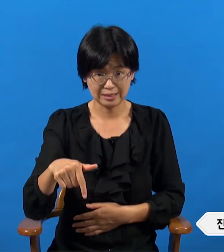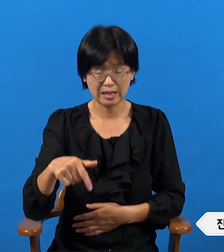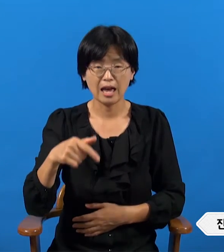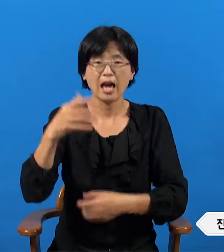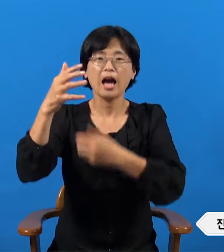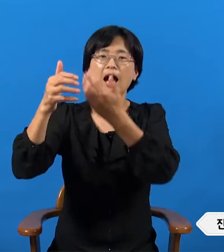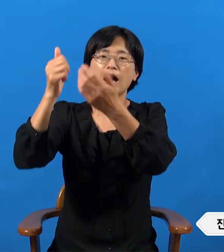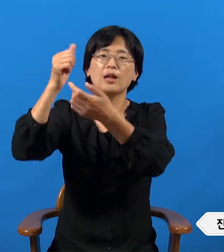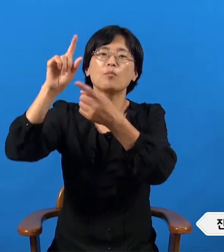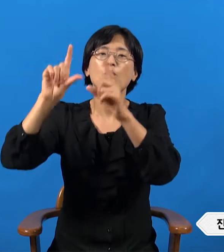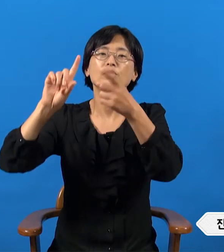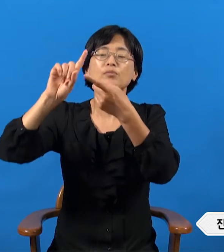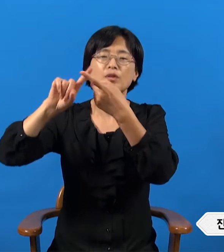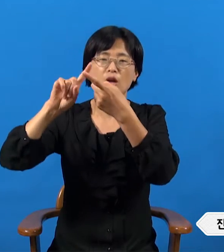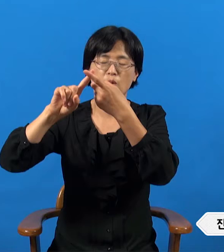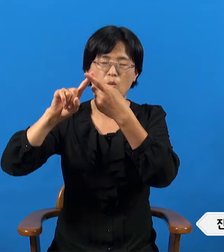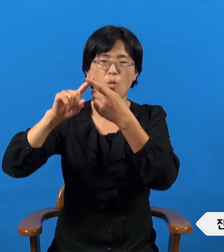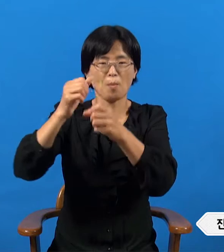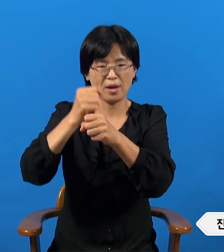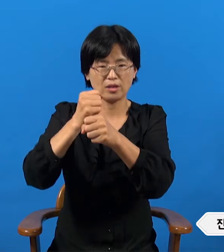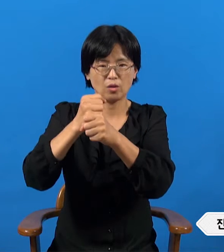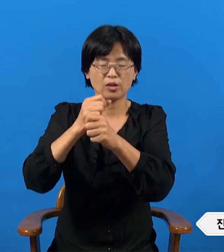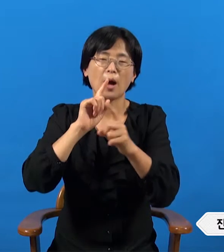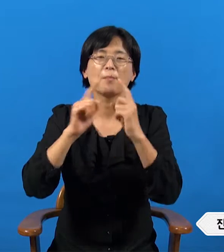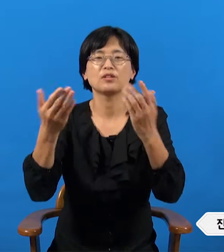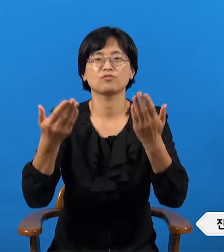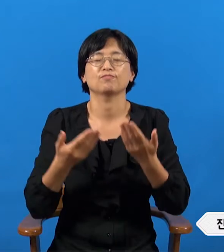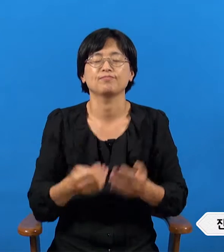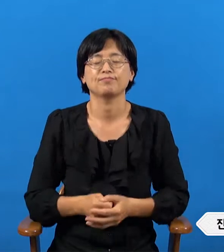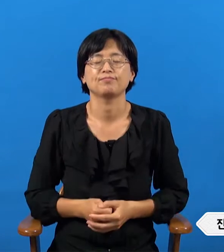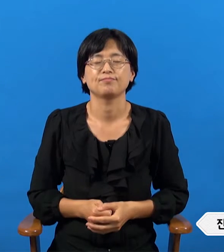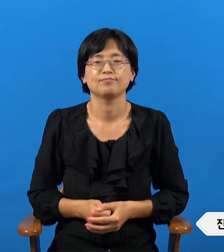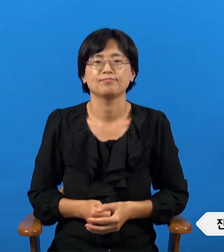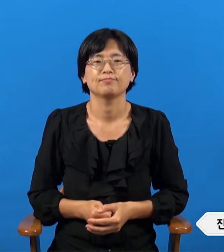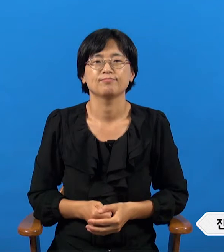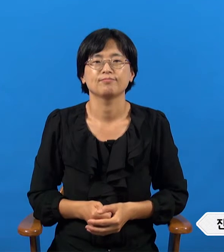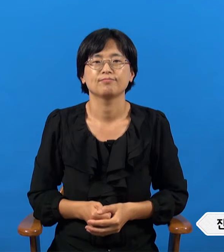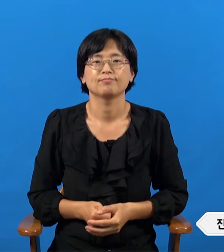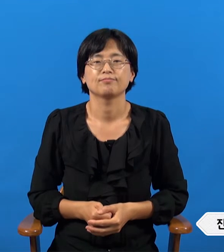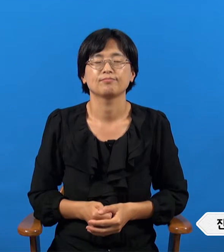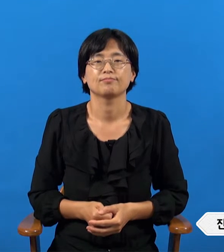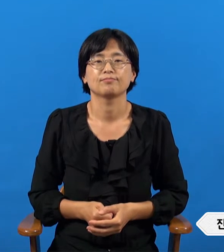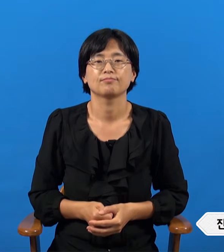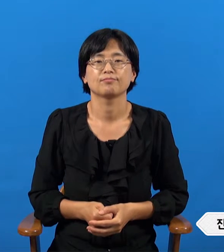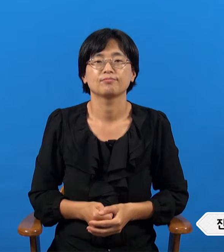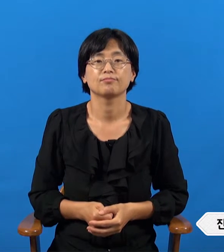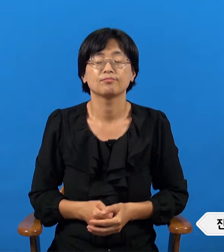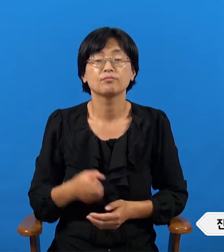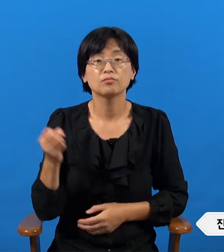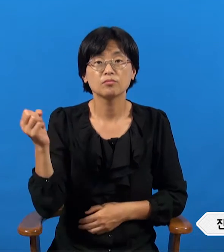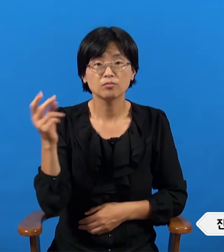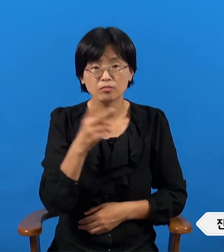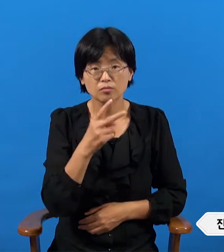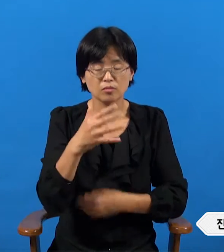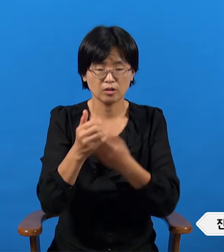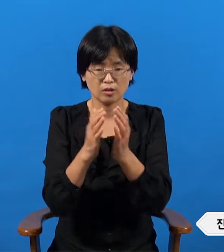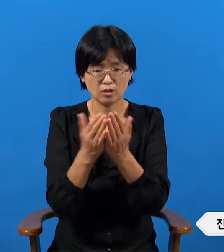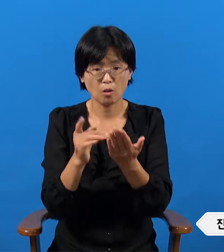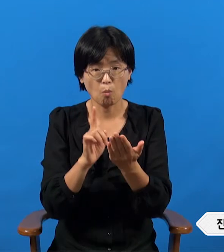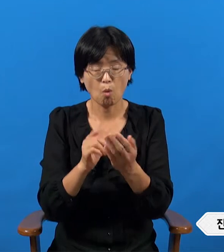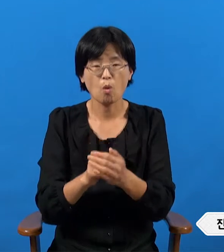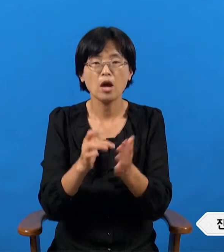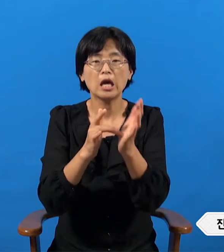지으셨다라고 말합니다. 에베소서 1장은 우리에게 그렇게 말씀합니다. 2장은 우리에게 그렇게 말씀합니다. 우리는 예수